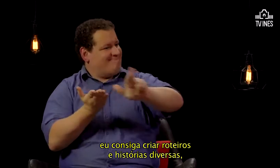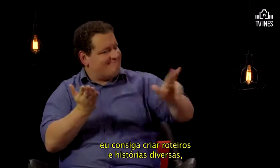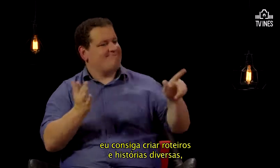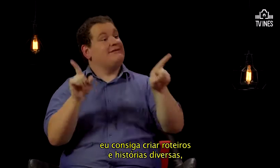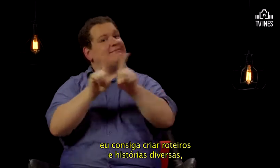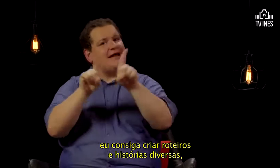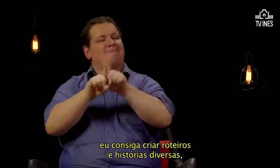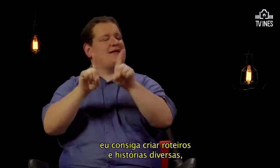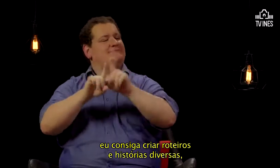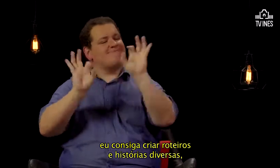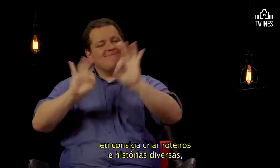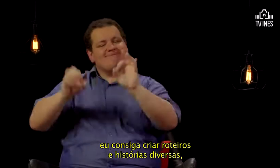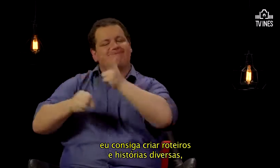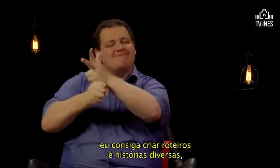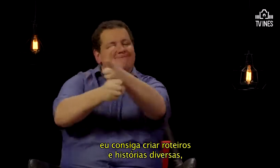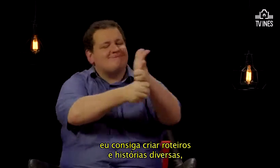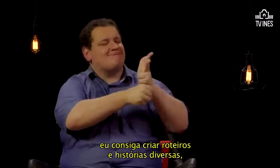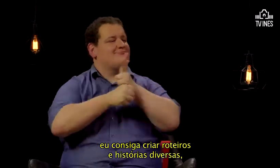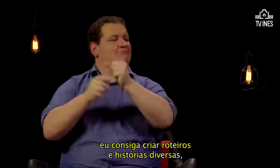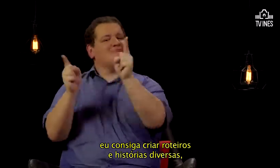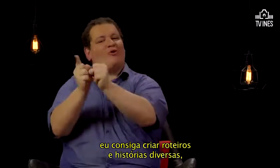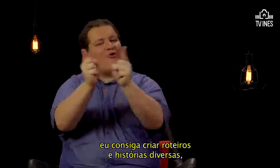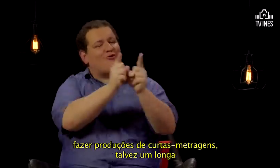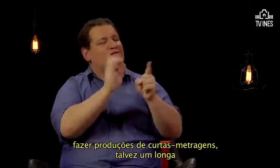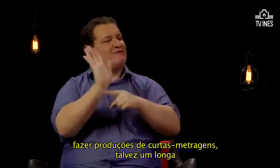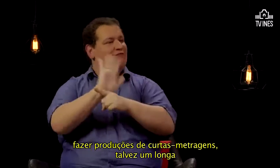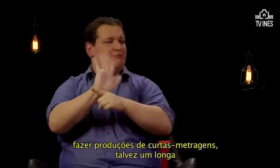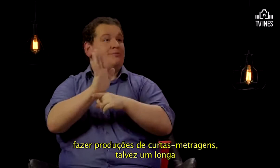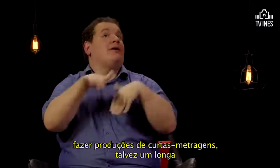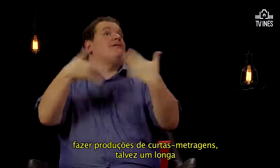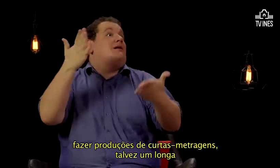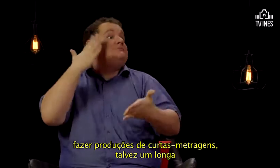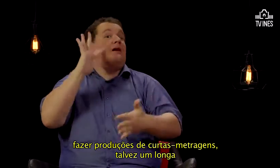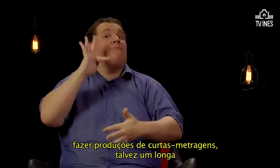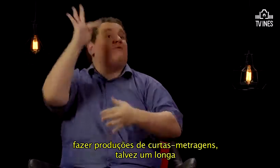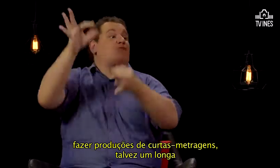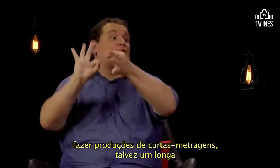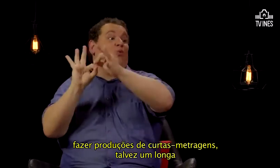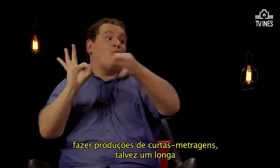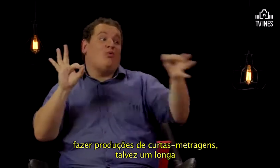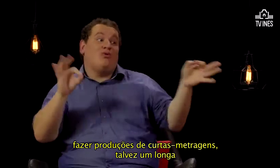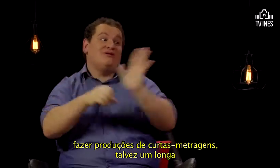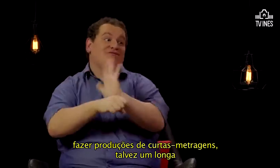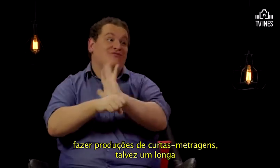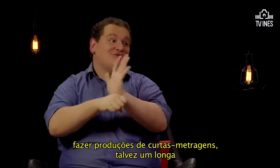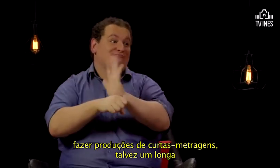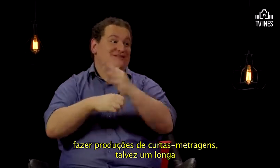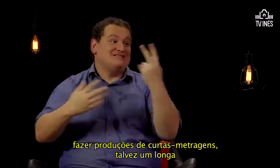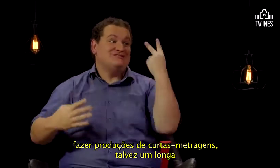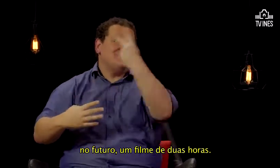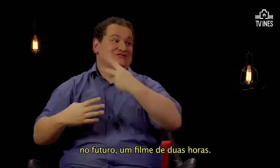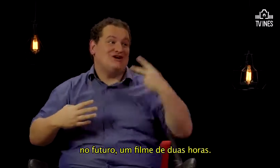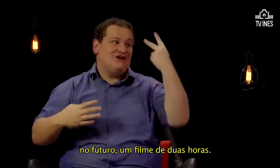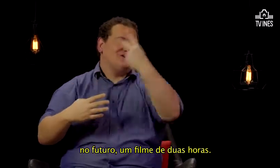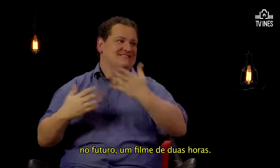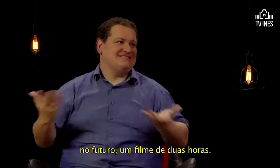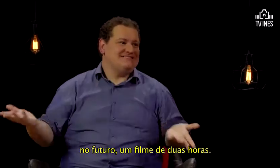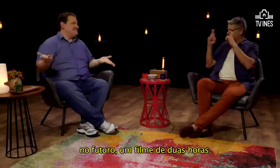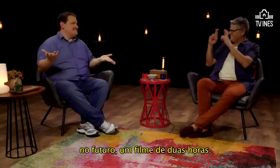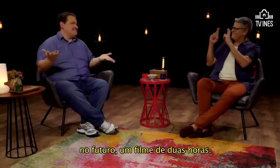e histórias diversas e fazer produções de curtas-metragens. Talvez um longa no futuro, um filme de duas